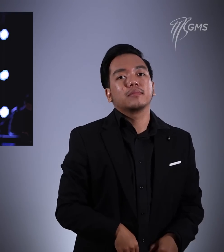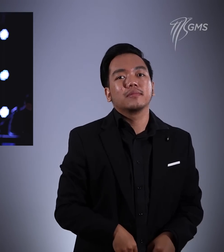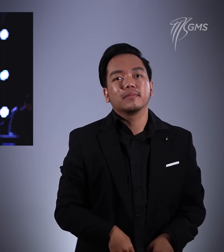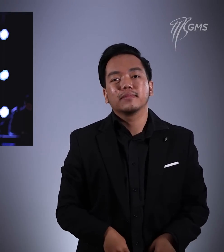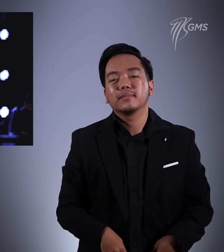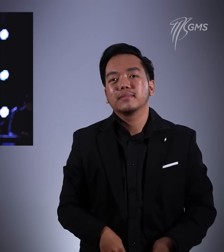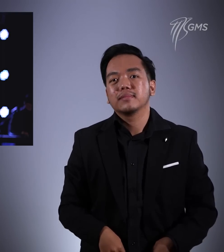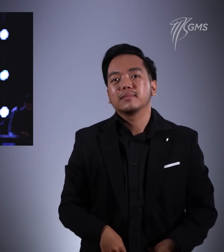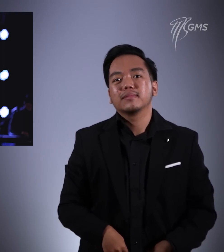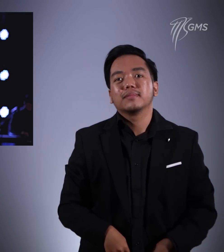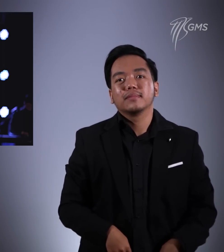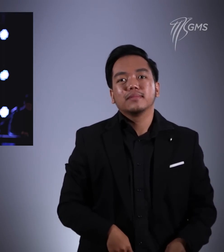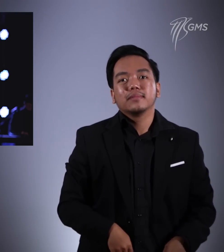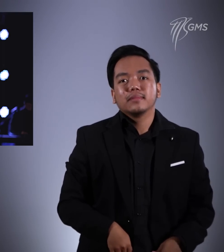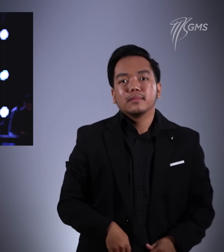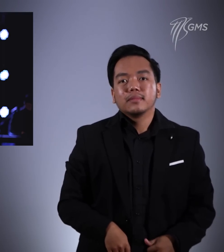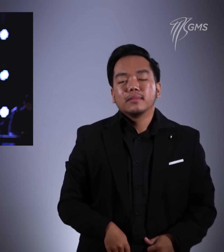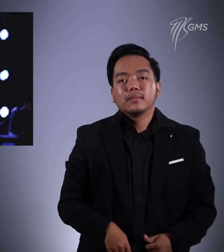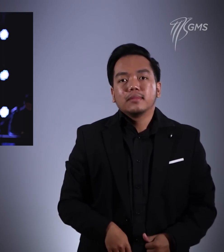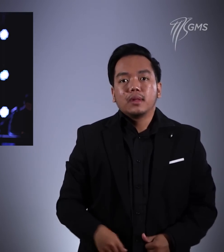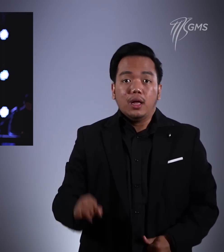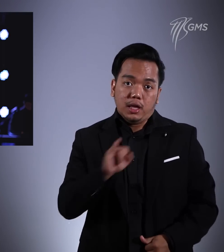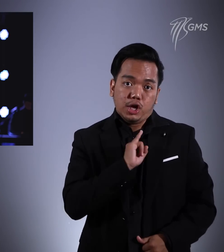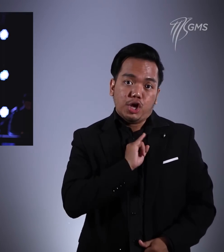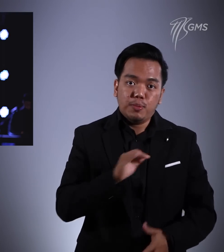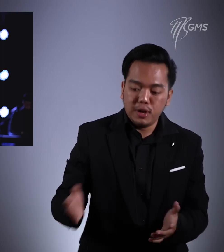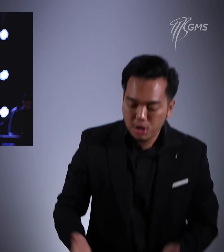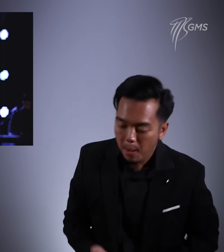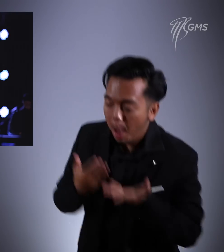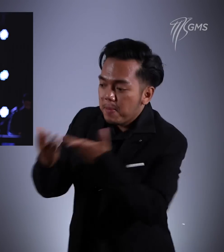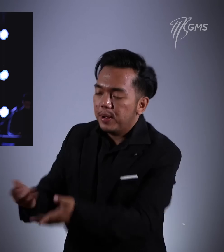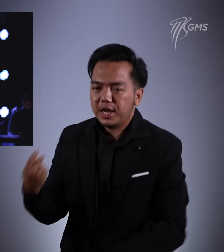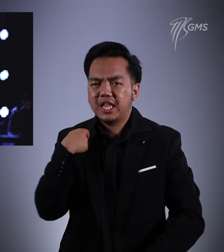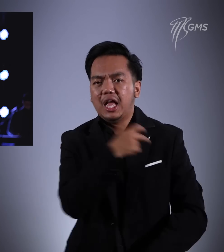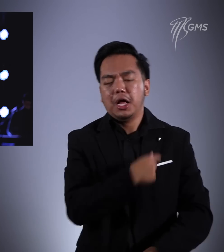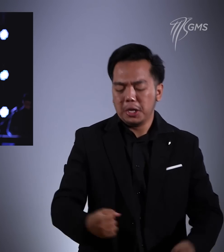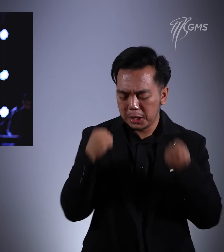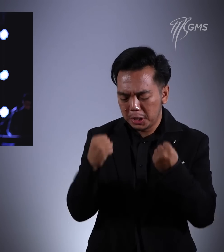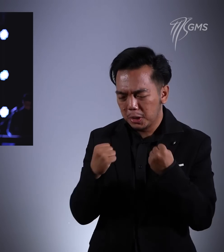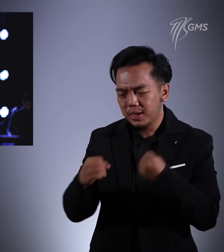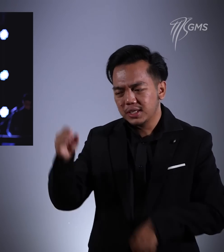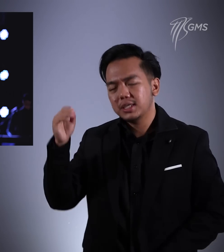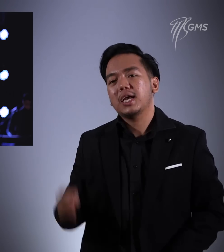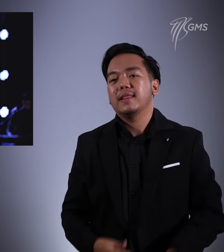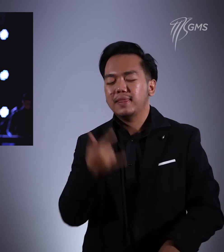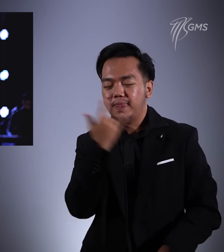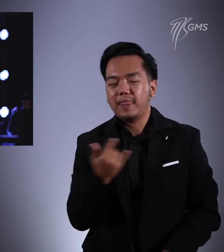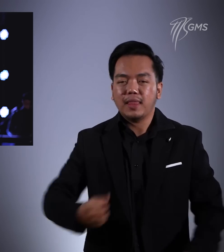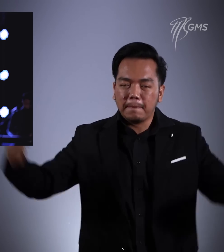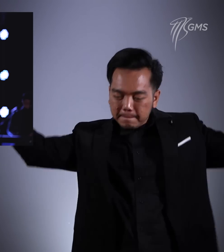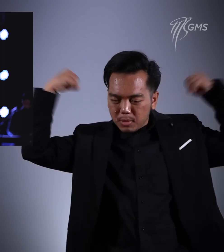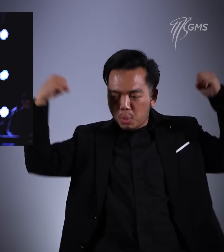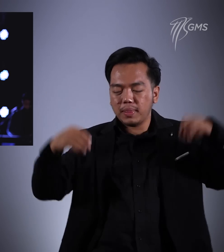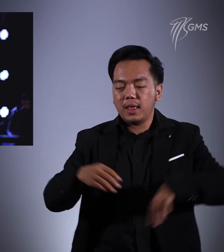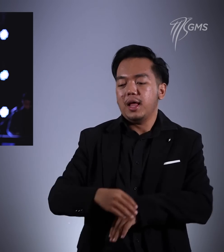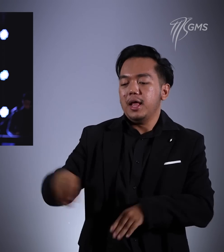our spiritual warfare. Iman memberi kita kuasa untuk tetap kuat dalam peperangan rohani. Allah Tuhanku itulah